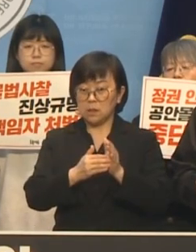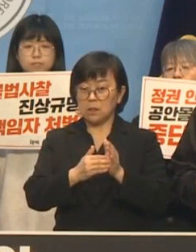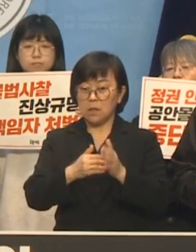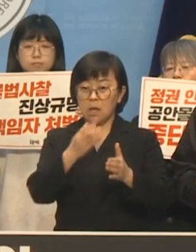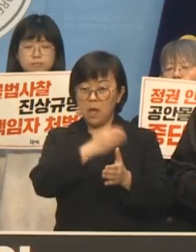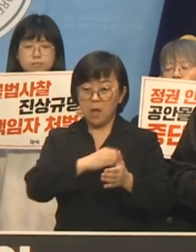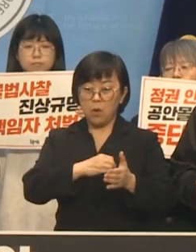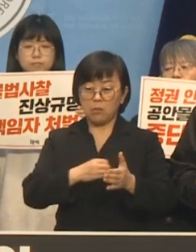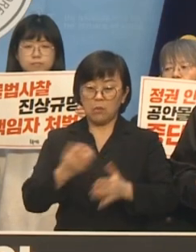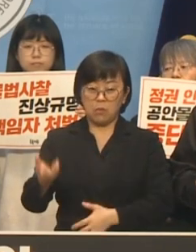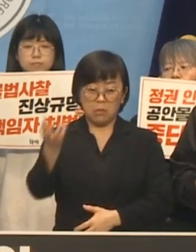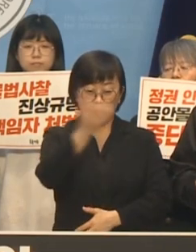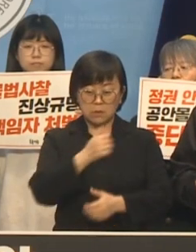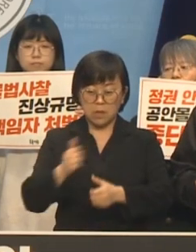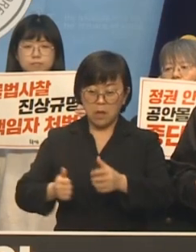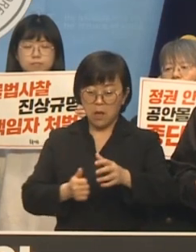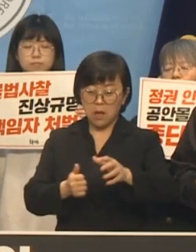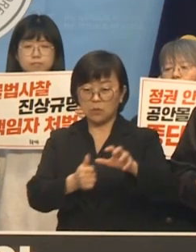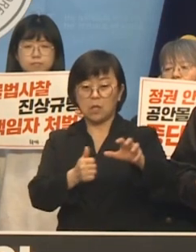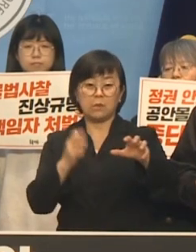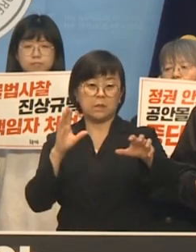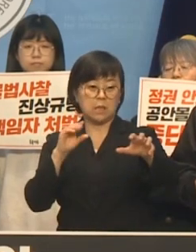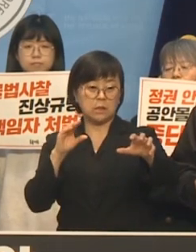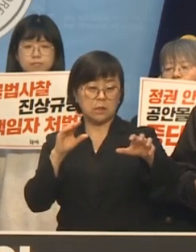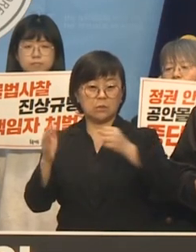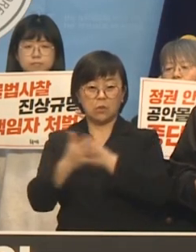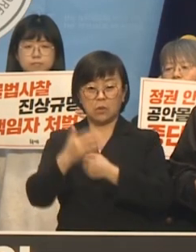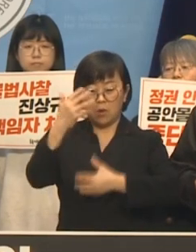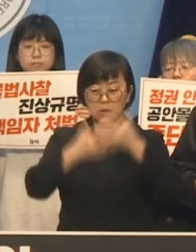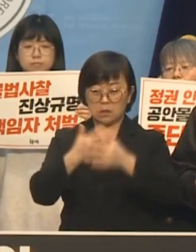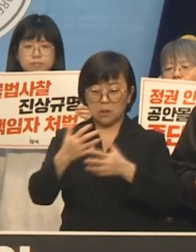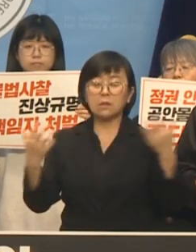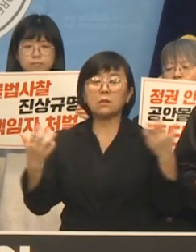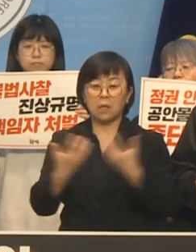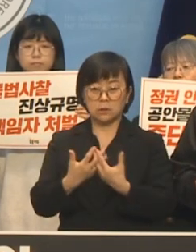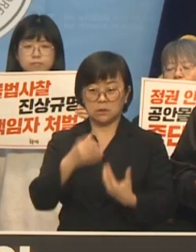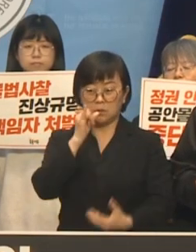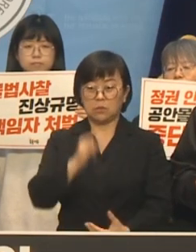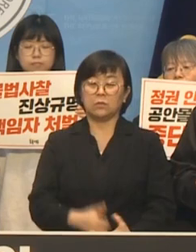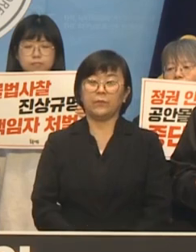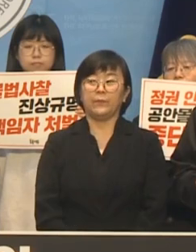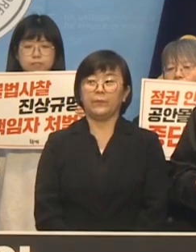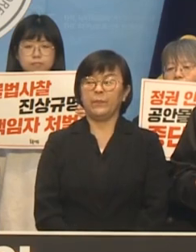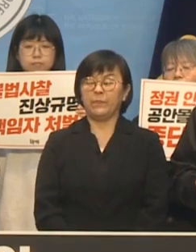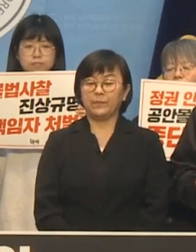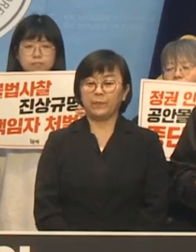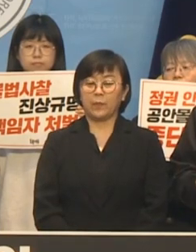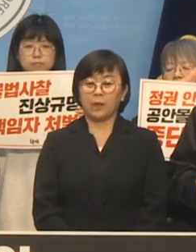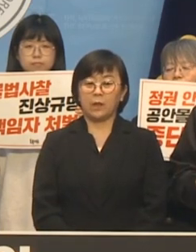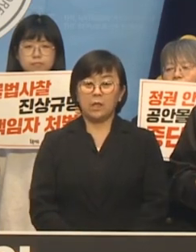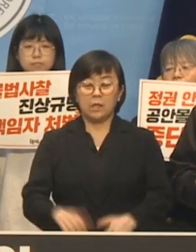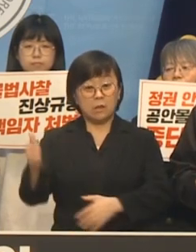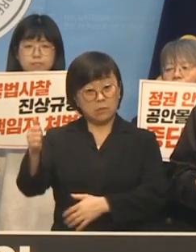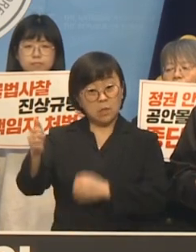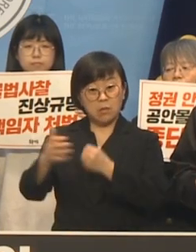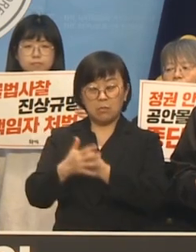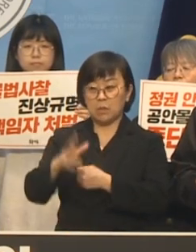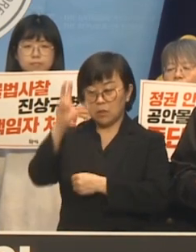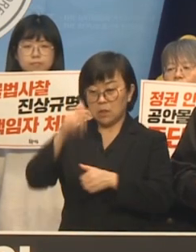회원들 동선을 미행하면서 촬영한 사진과 영상들이 빼곡히 담겨 있었습니다. 해당 남성은